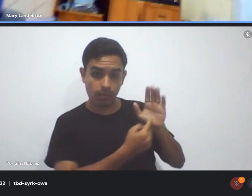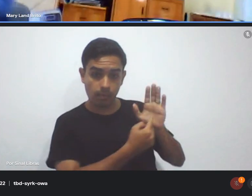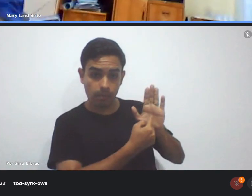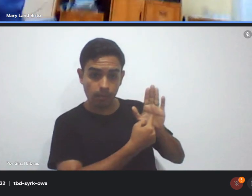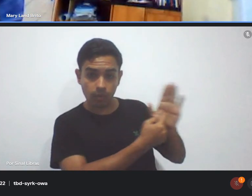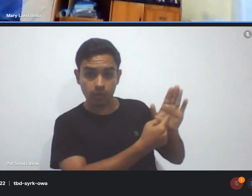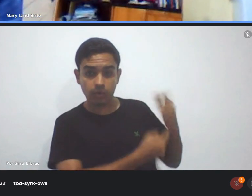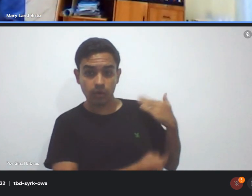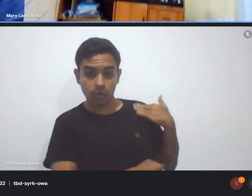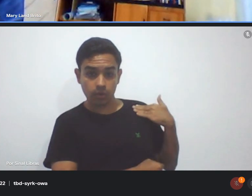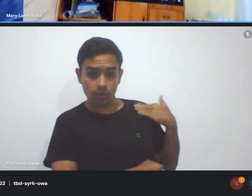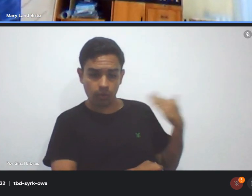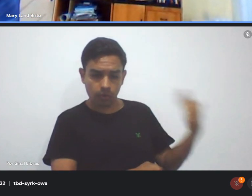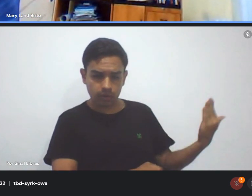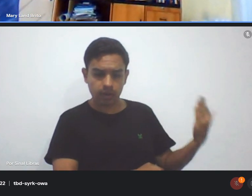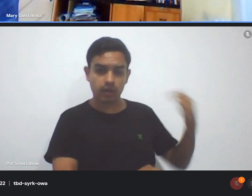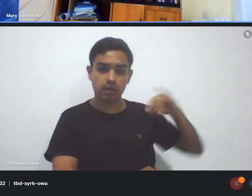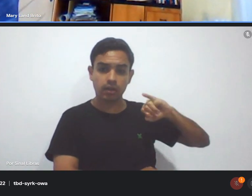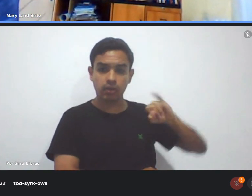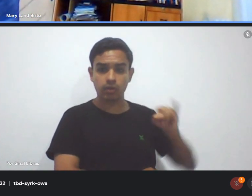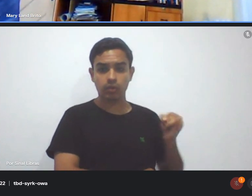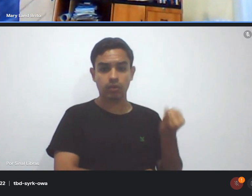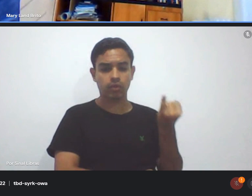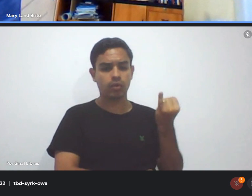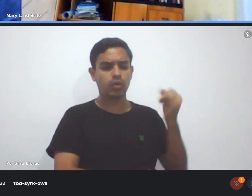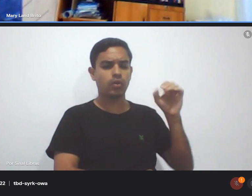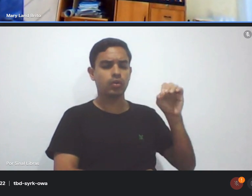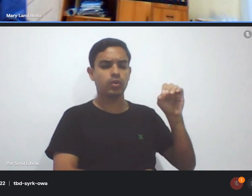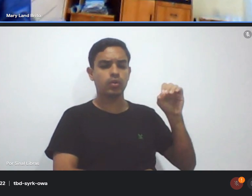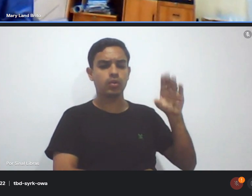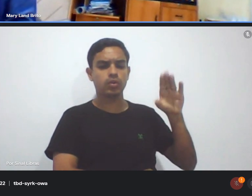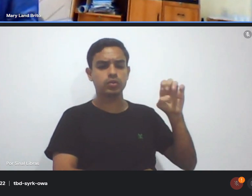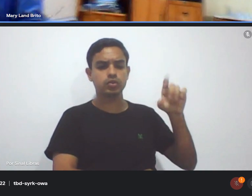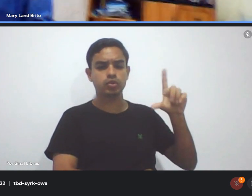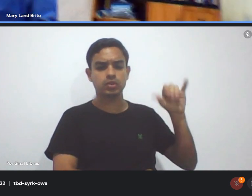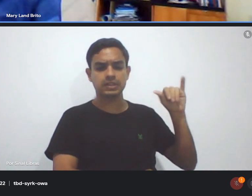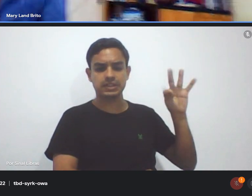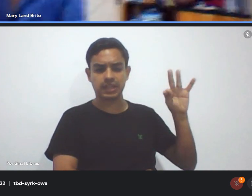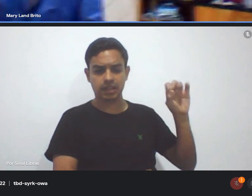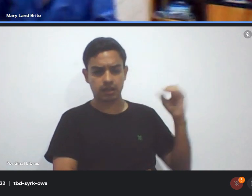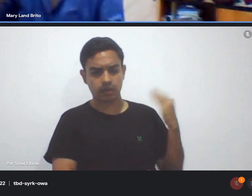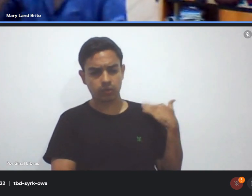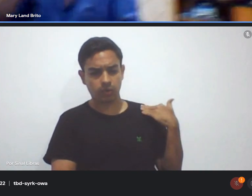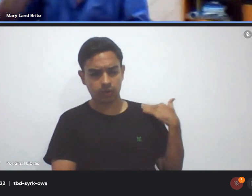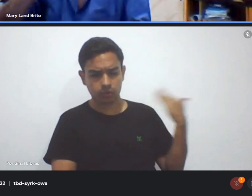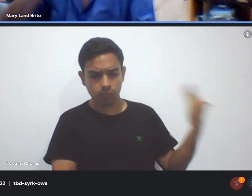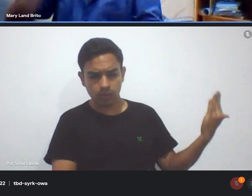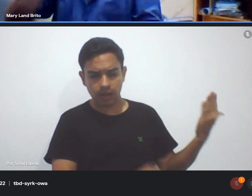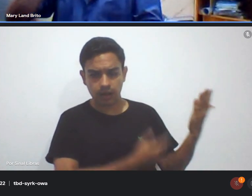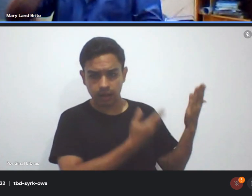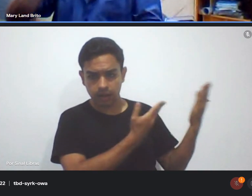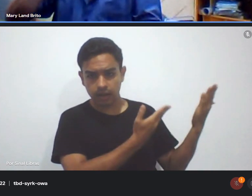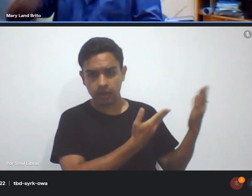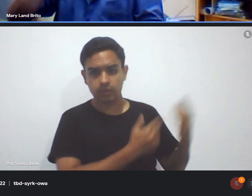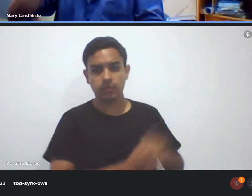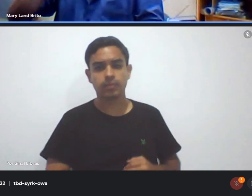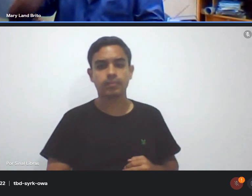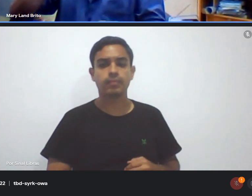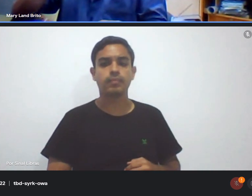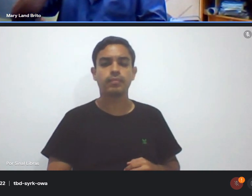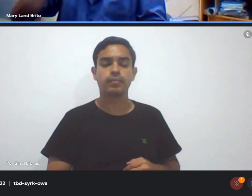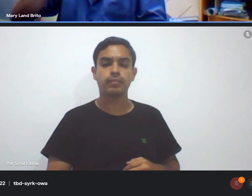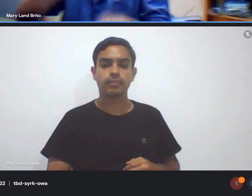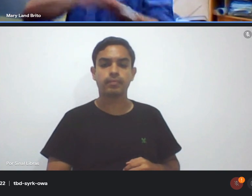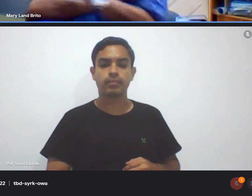o Joselito. Que está aqui do lado, ele. Estou indo agora com a câmera,